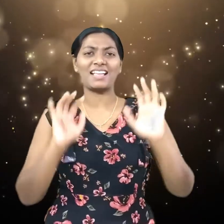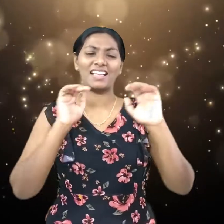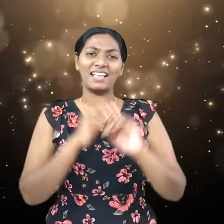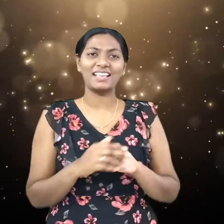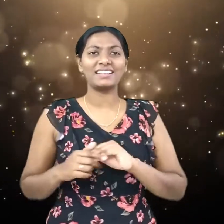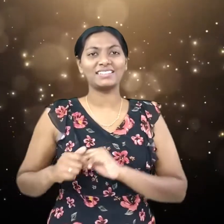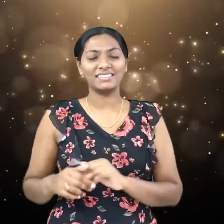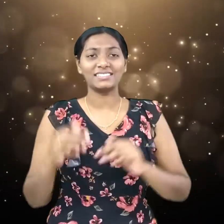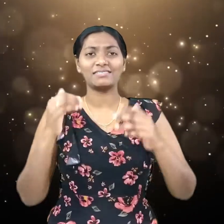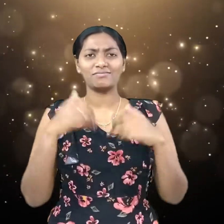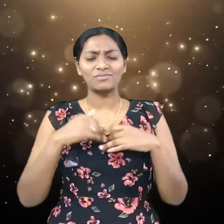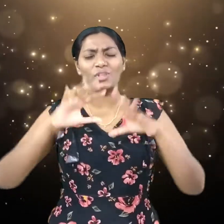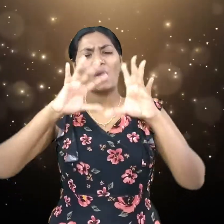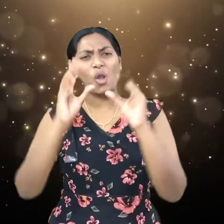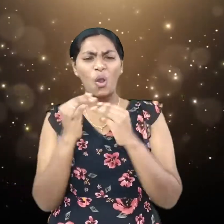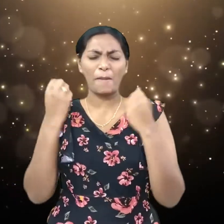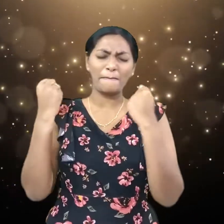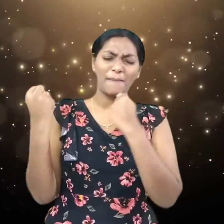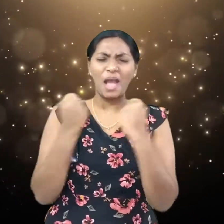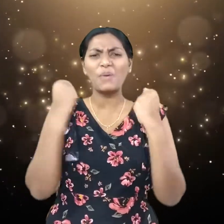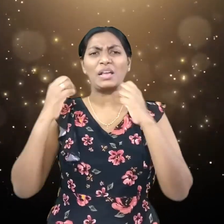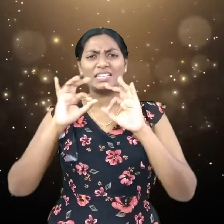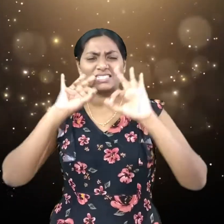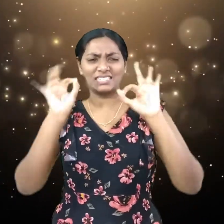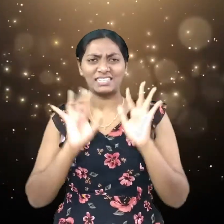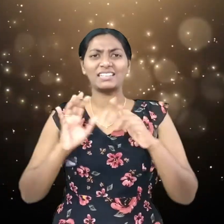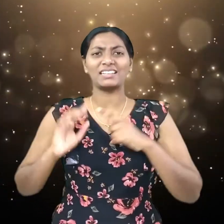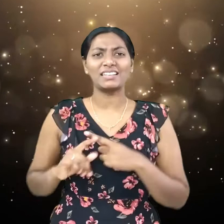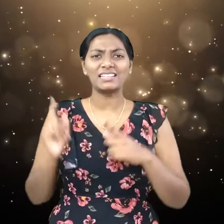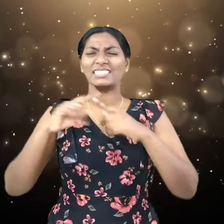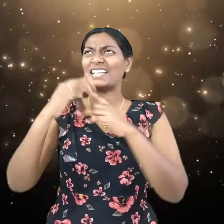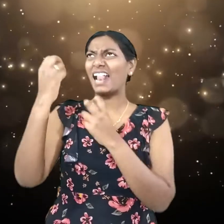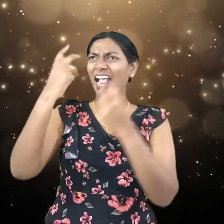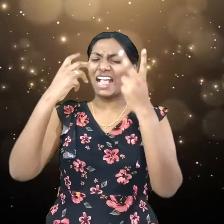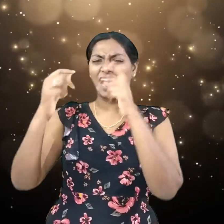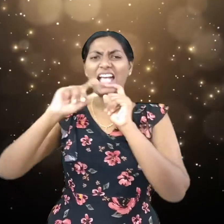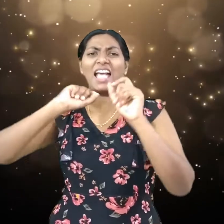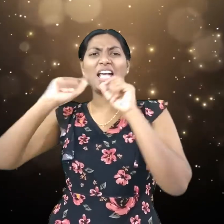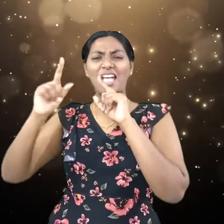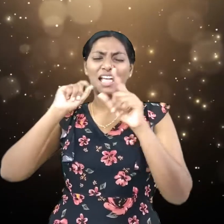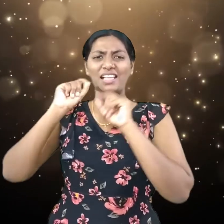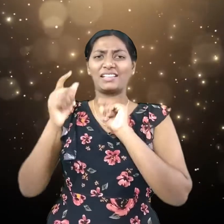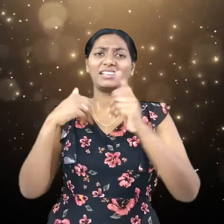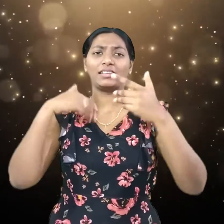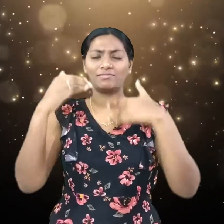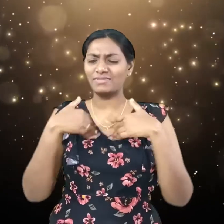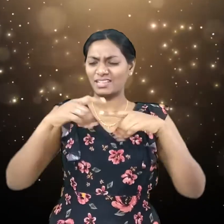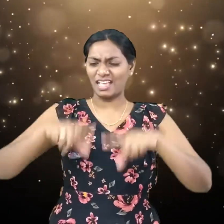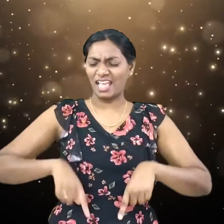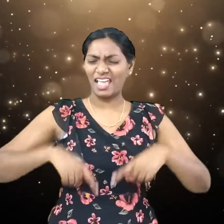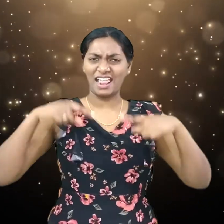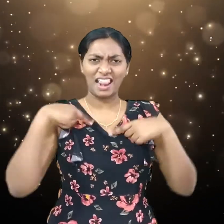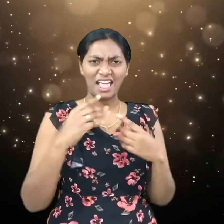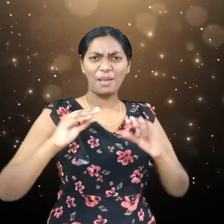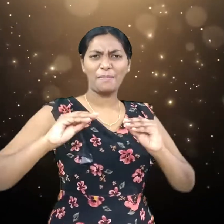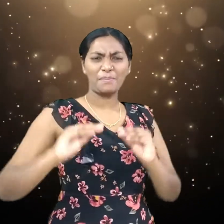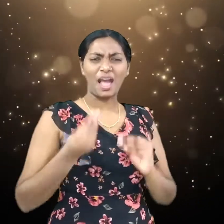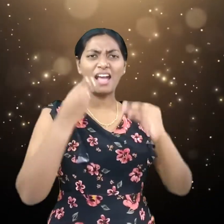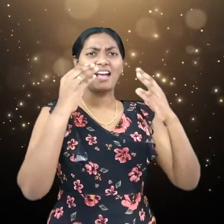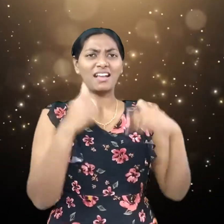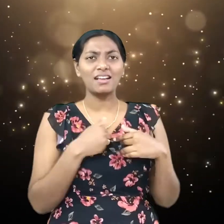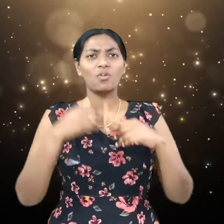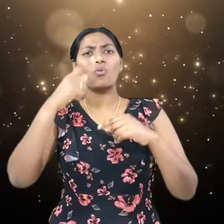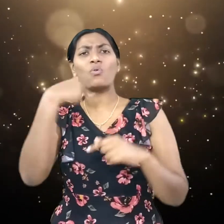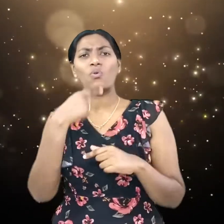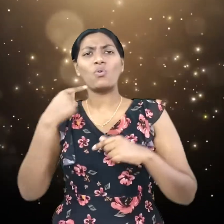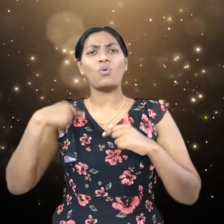मैं जानता। मैं समझ में चलता, चमत्कारों को कहता, कृपा का जीवन जीता,